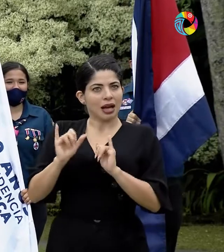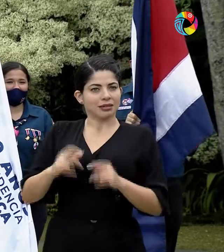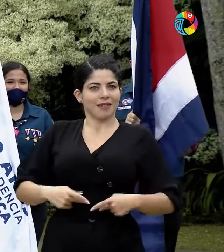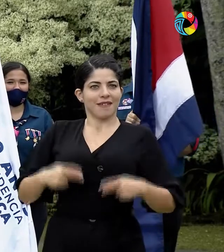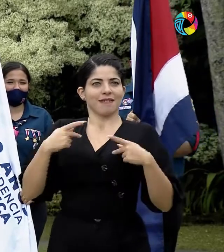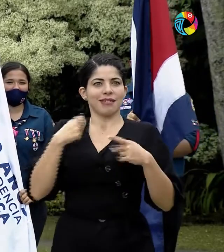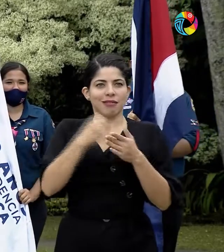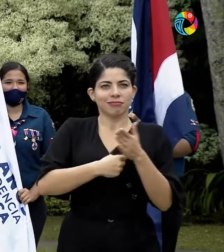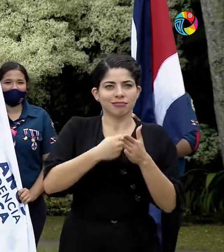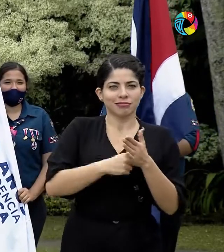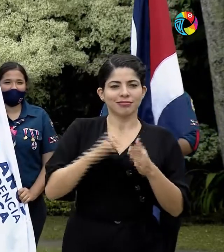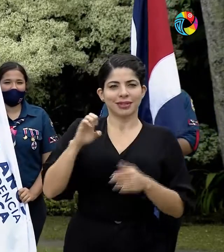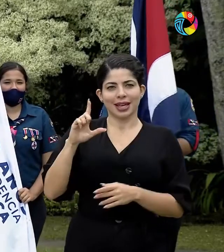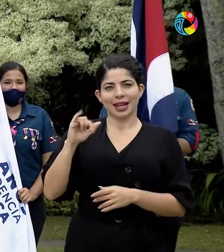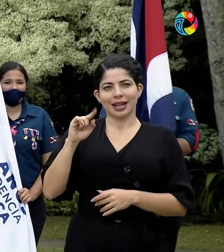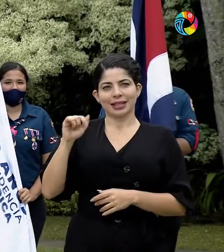Elizabeth.